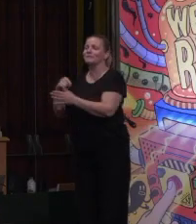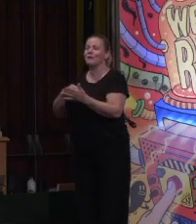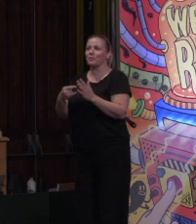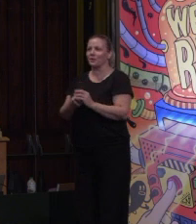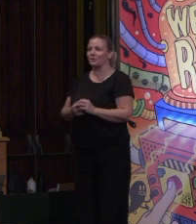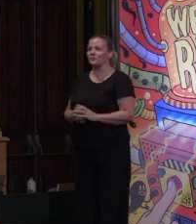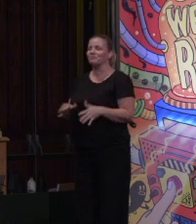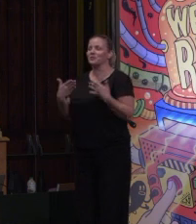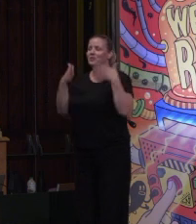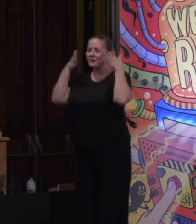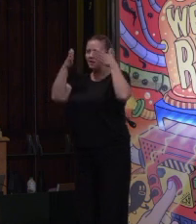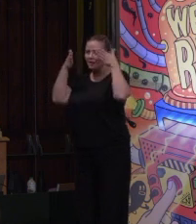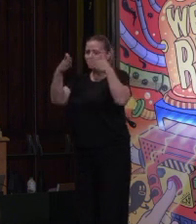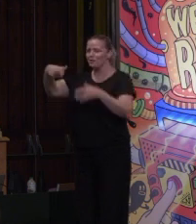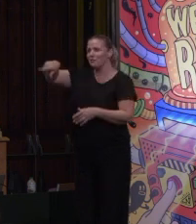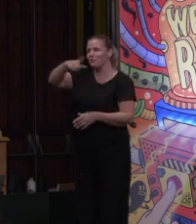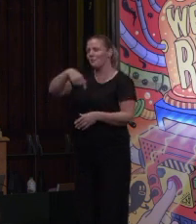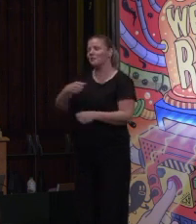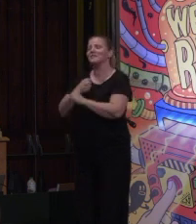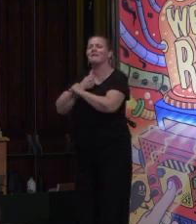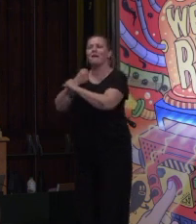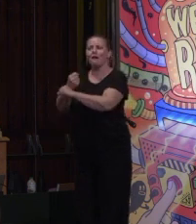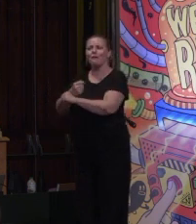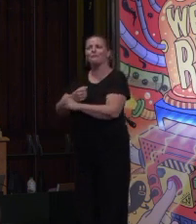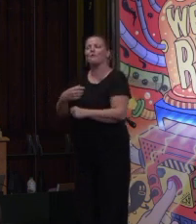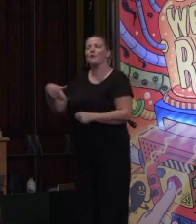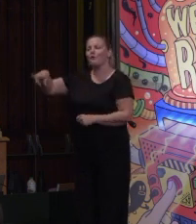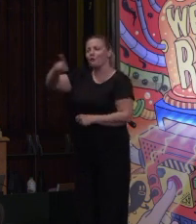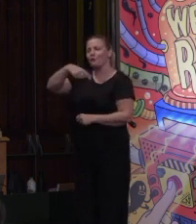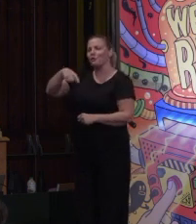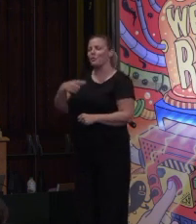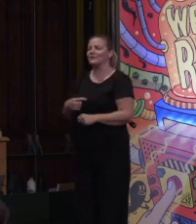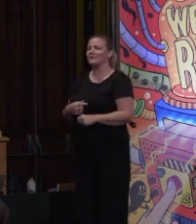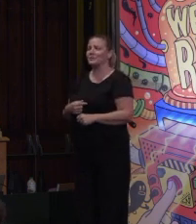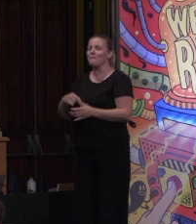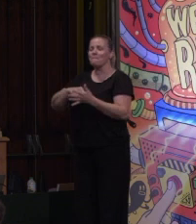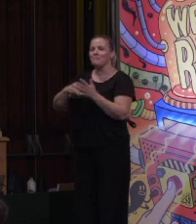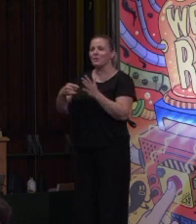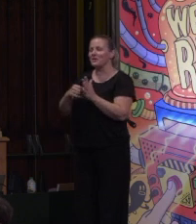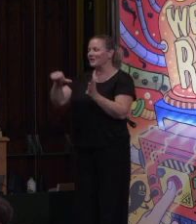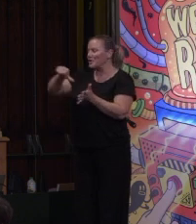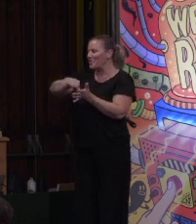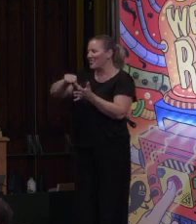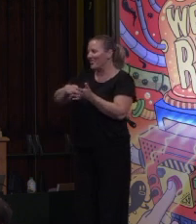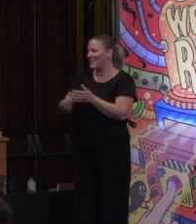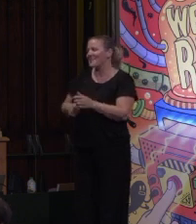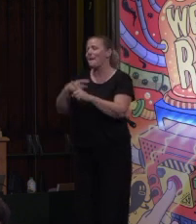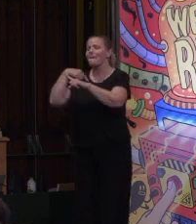apoyo, pues estamos un poquito más cerca de hacer este proyecto realidad, de que todos los días sean 30